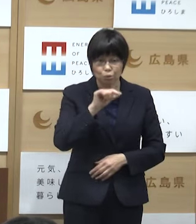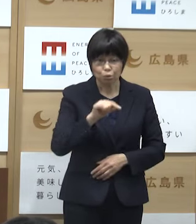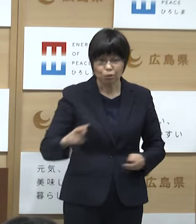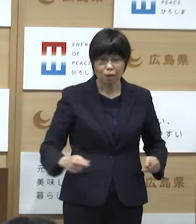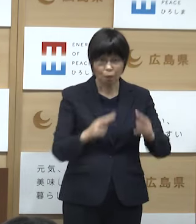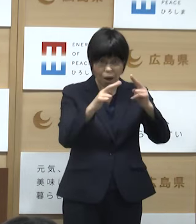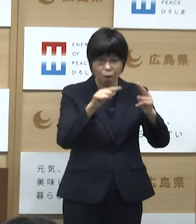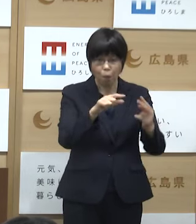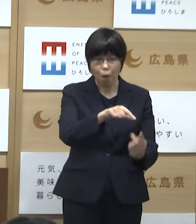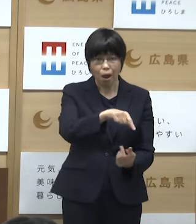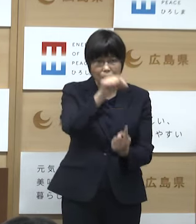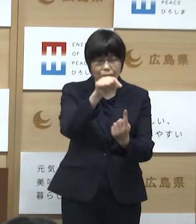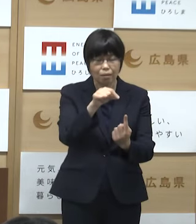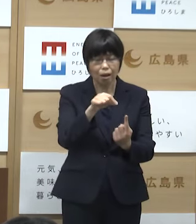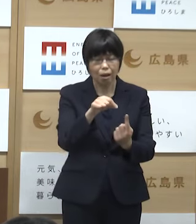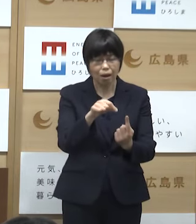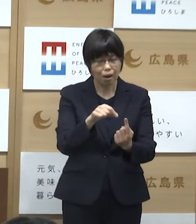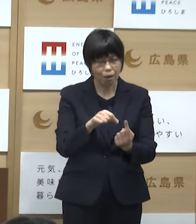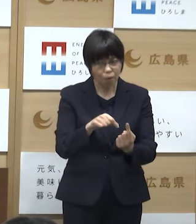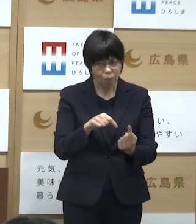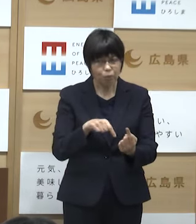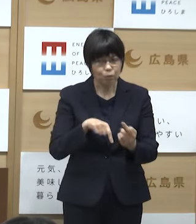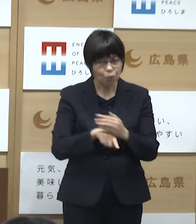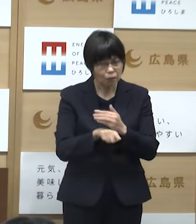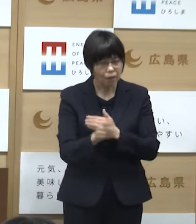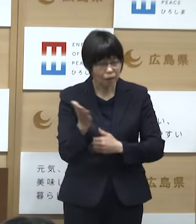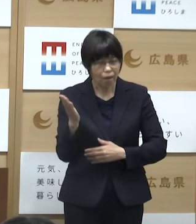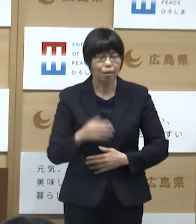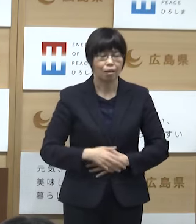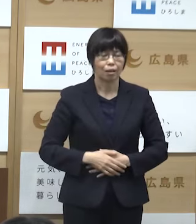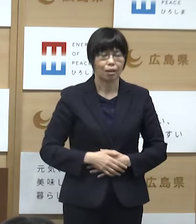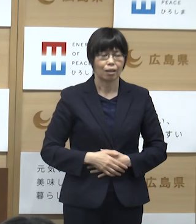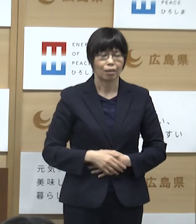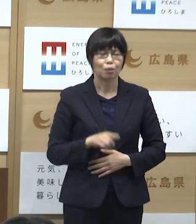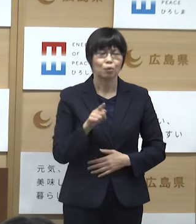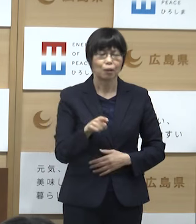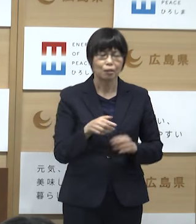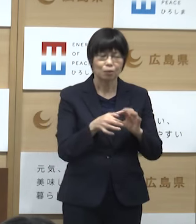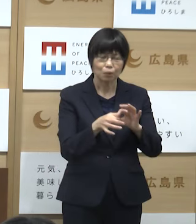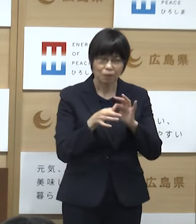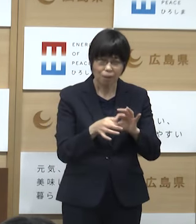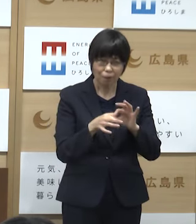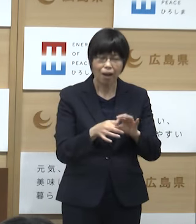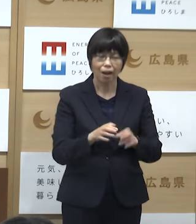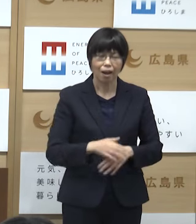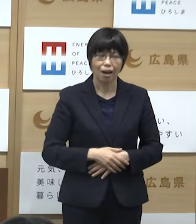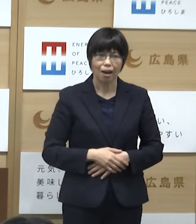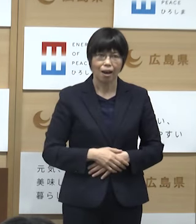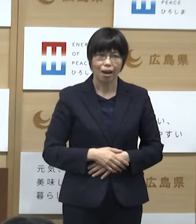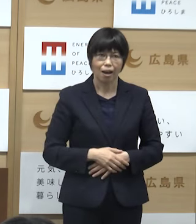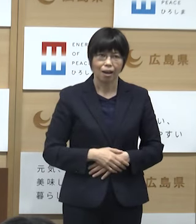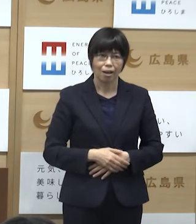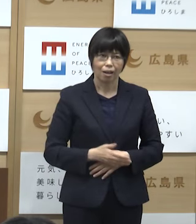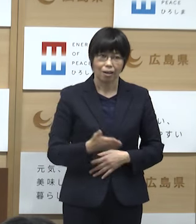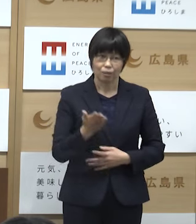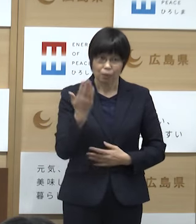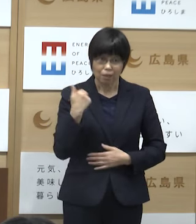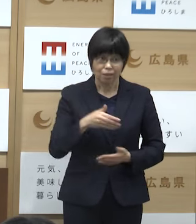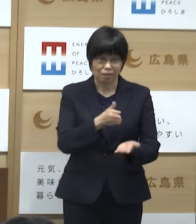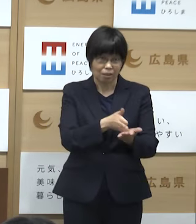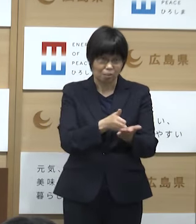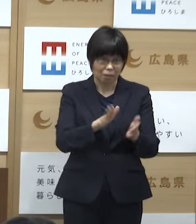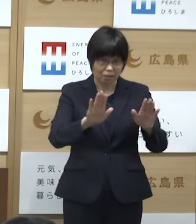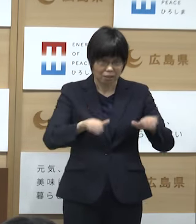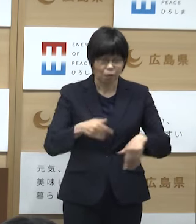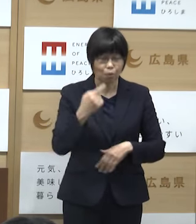を選んだのかというところはどうご認識されてますでしょうか。 それについてはもうすでにですね、事務的にもご説明をしていると思うんですけ